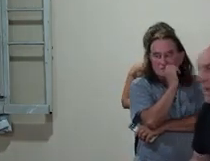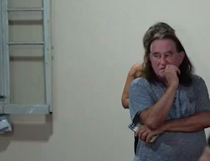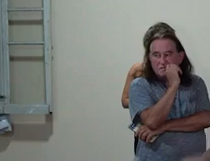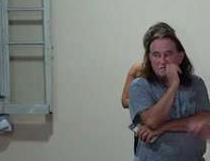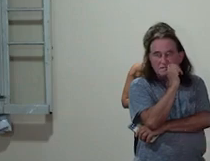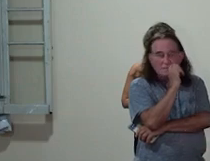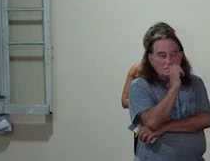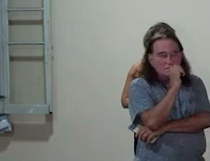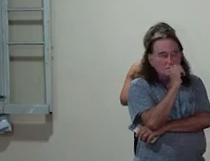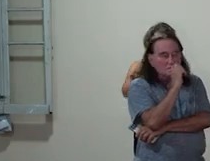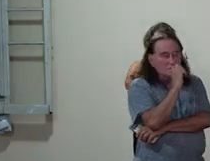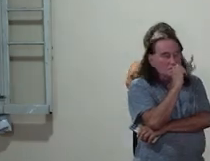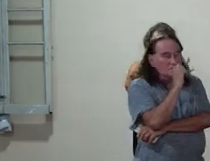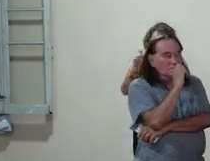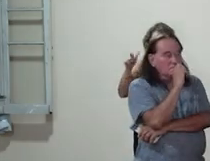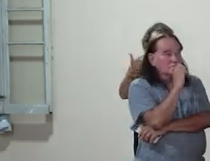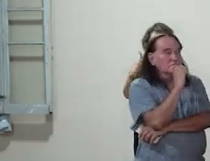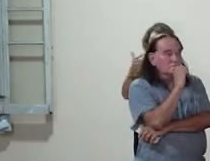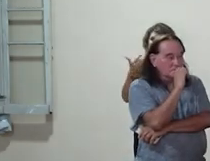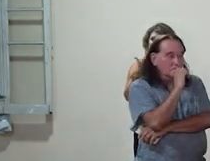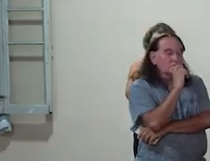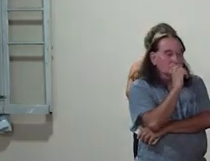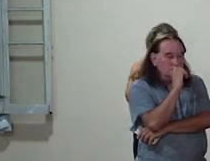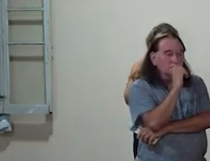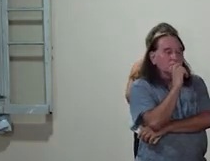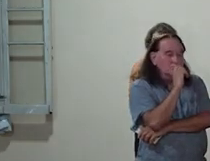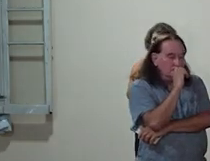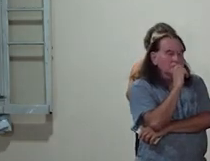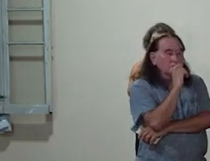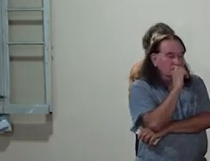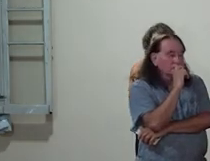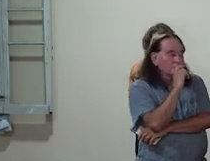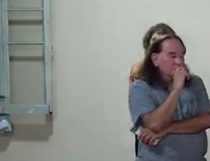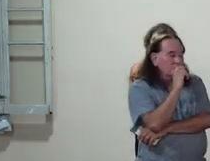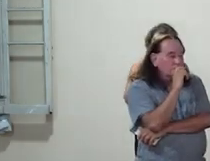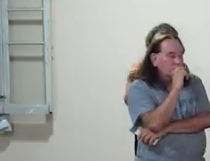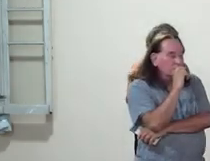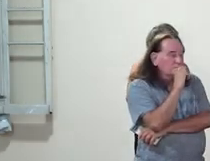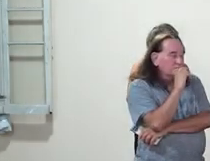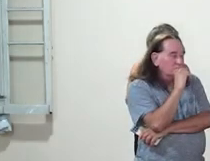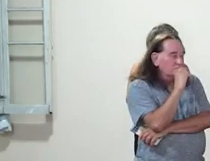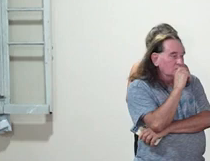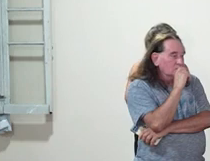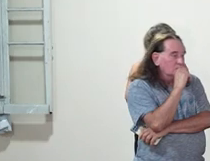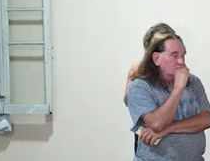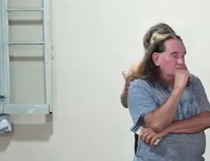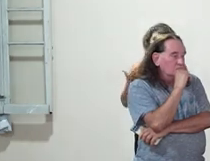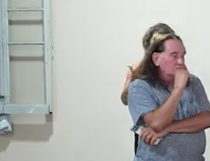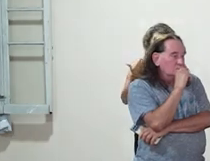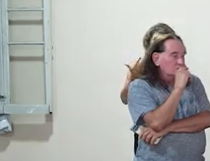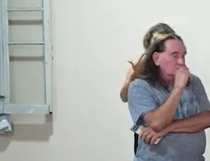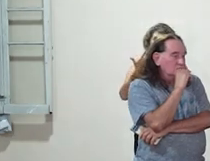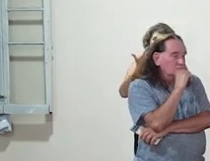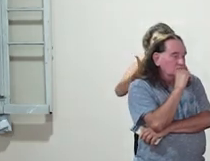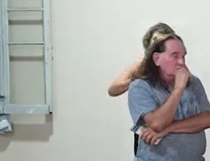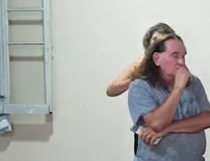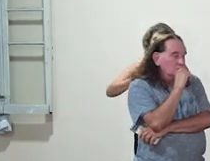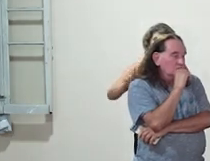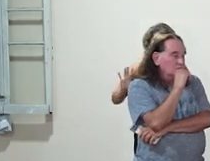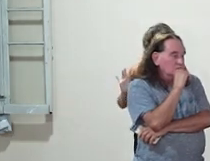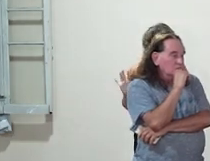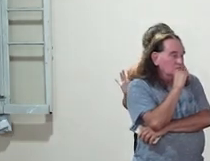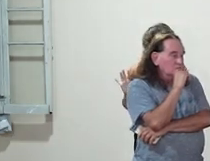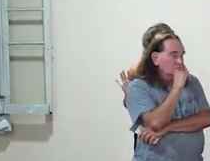num lugar que não tinha o que comer, não tinha o que tomar água, estava tudo em petição de miséria. Então,